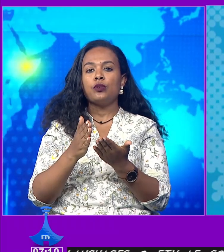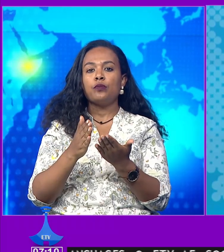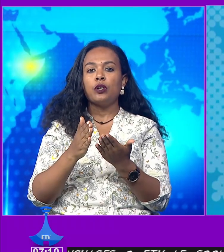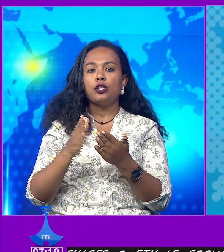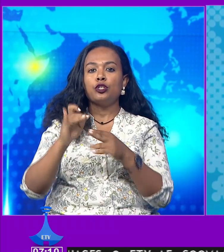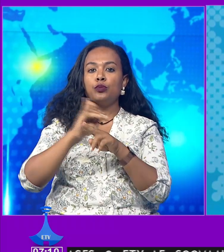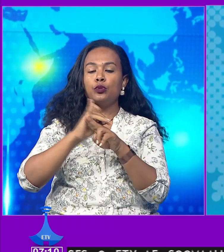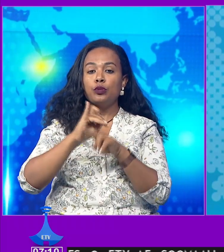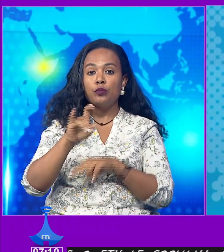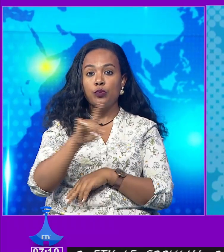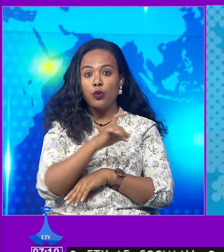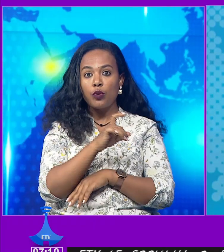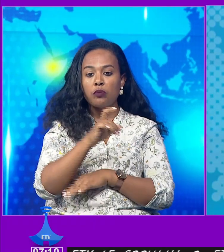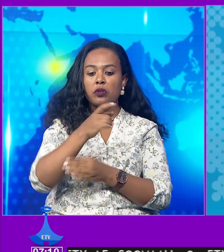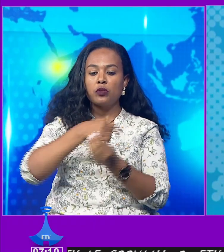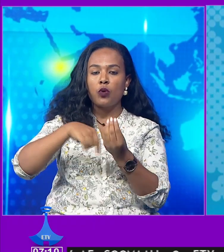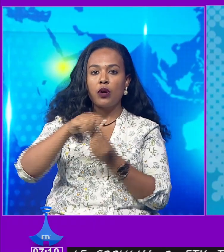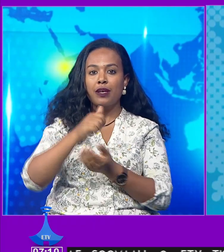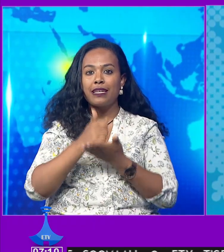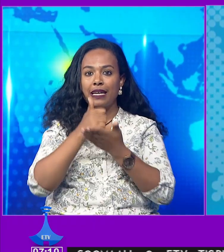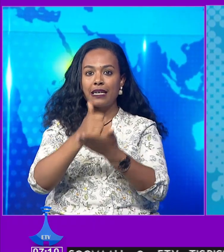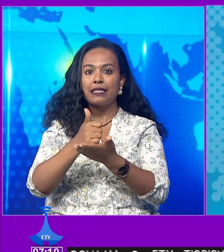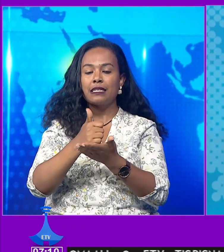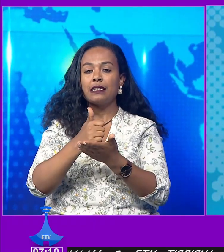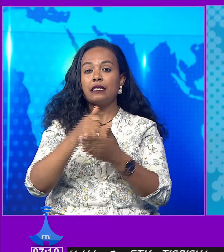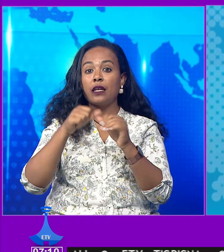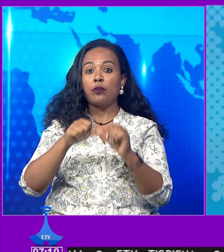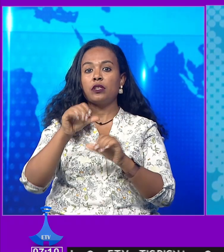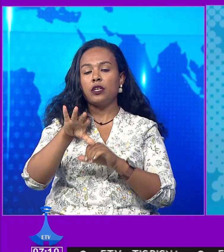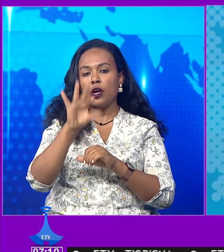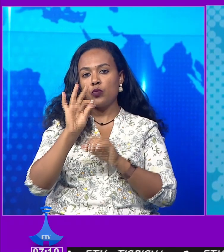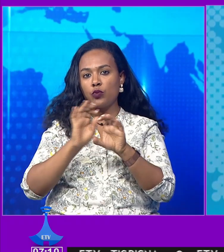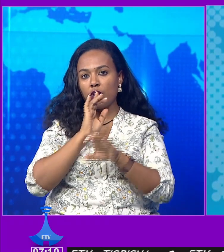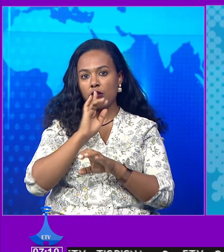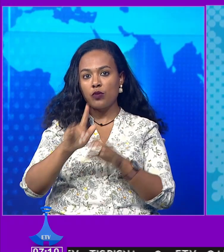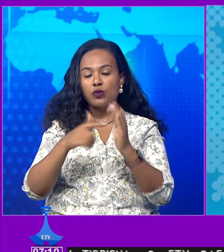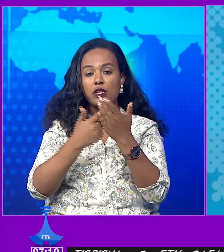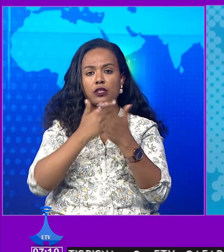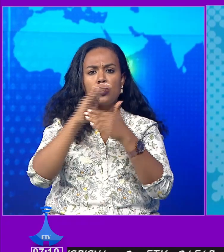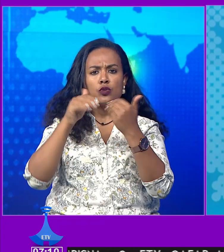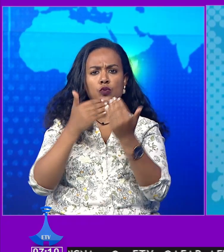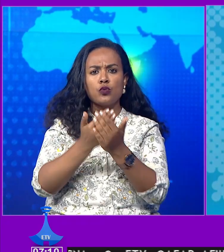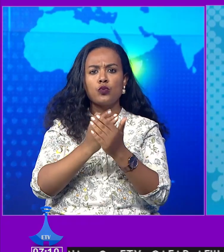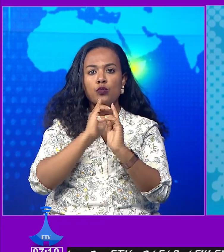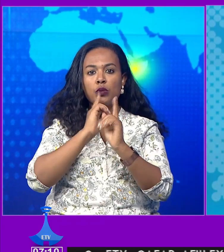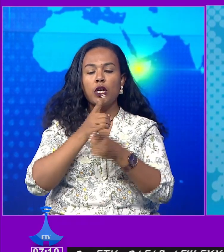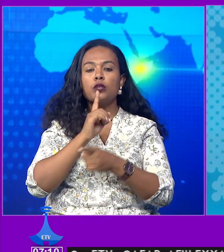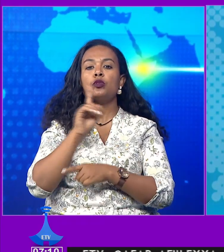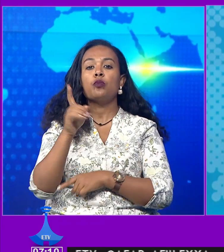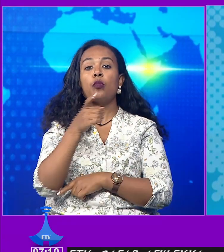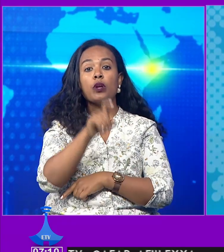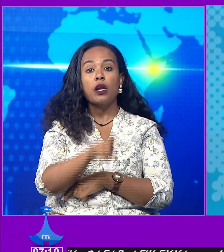ጅቡቲንም ቢሆን በተዘዋዋሪ እያገዝን ስታቢሊቲ እንዲያገኙ እያደረግን ነው። ስለዚህ የዚህ ሁሉ ምላሽ ምንድነው መሆን